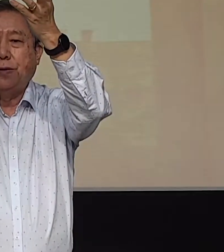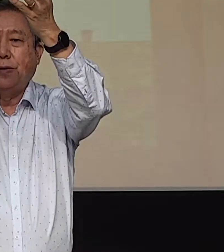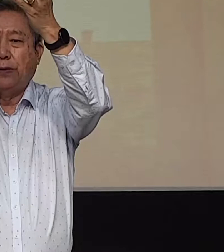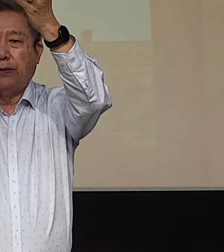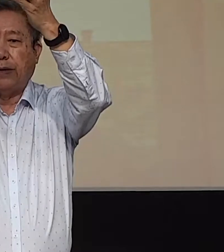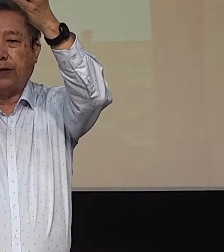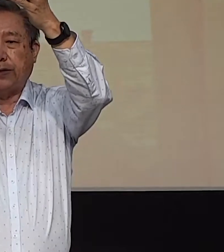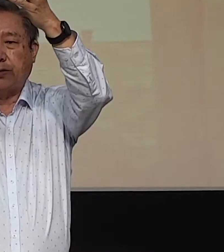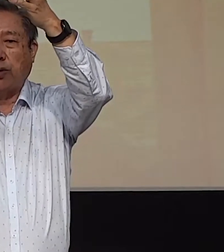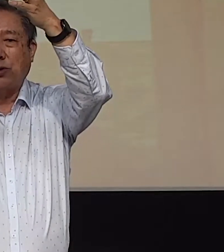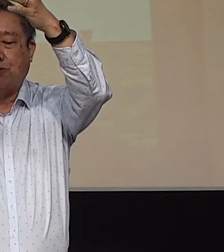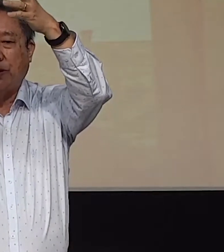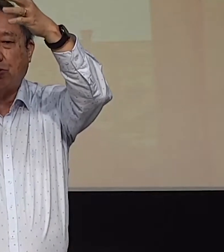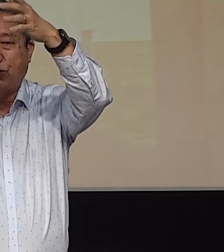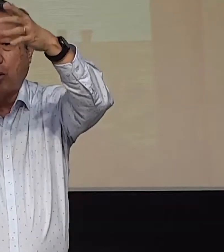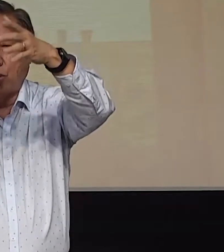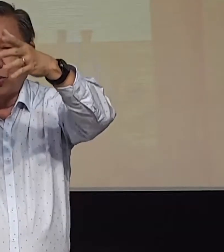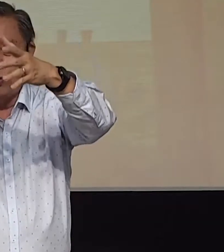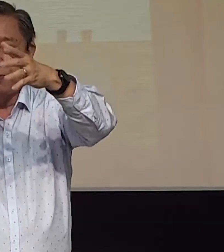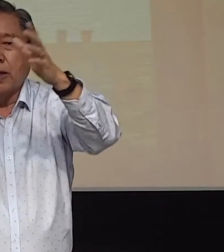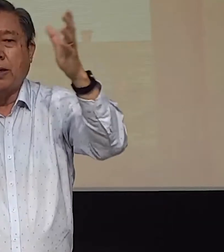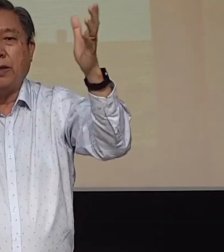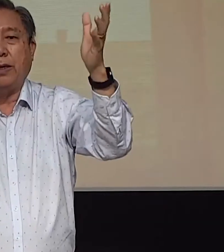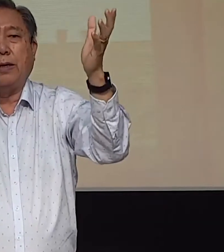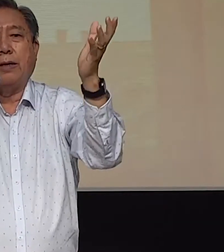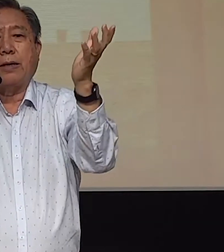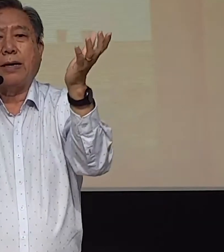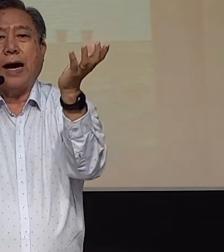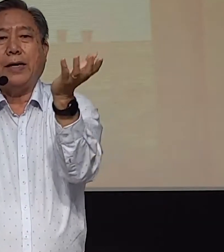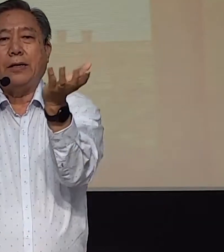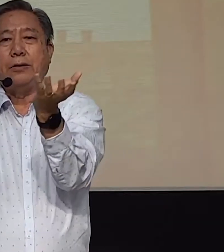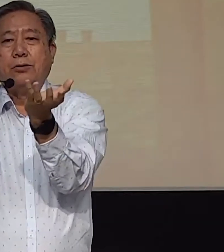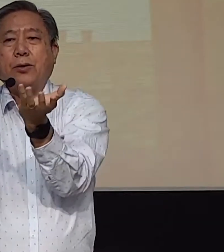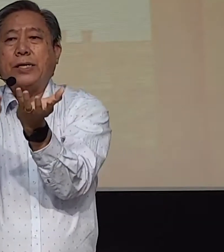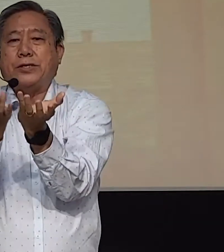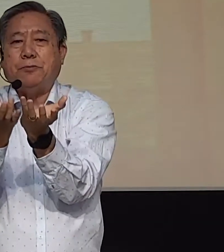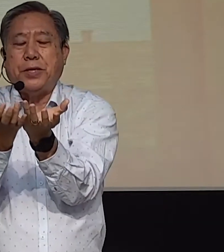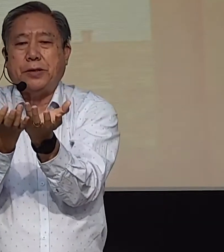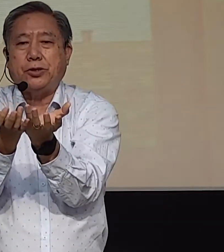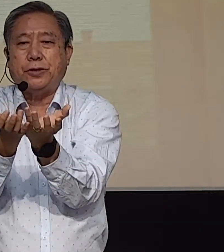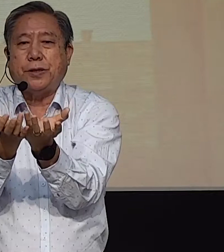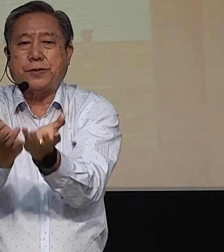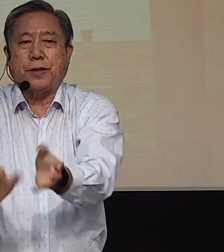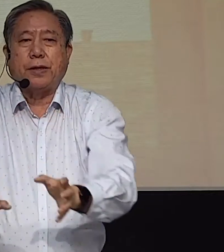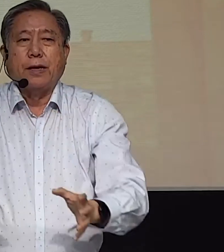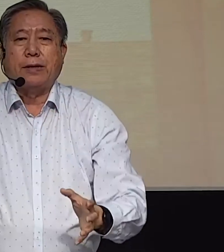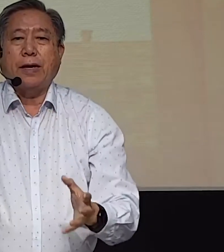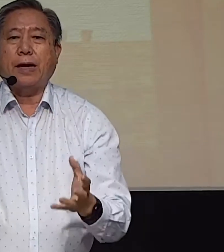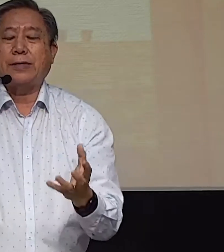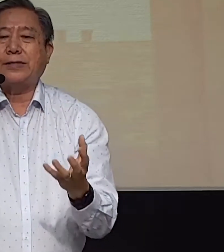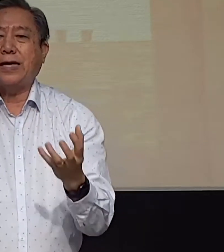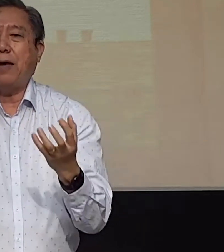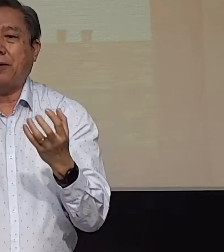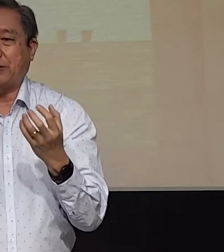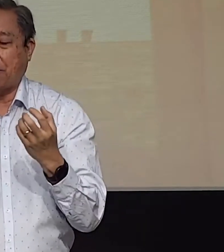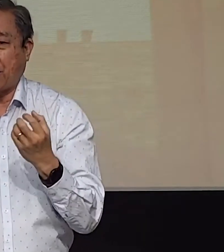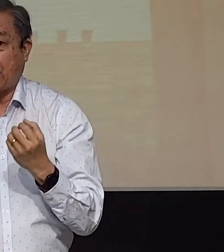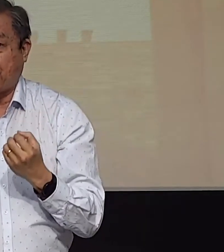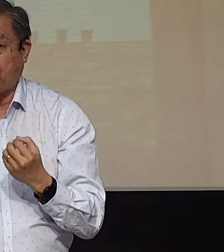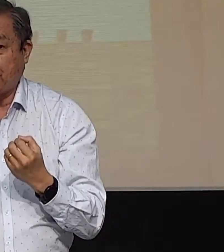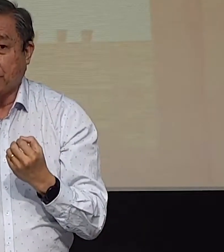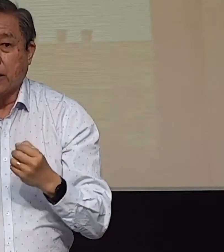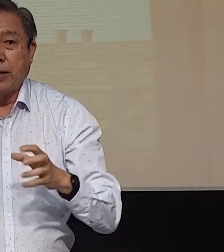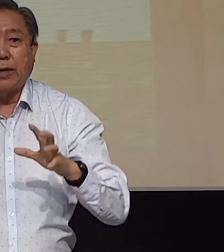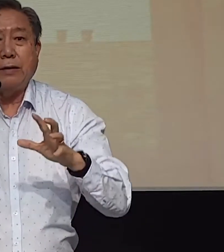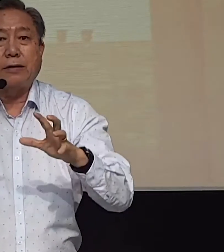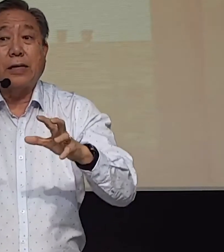verte, né, desses 2 bicos de ouro, e cai num recipiente, quer dizer, quem recebe essa